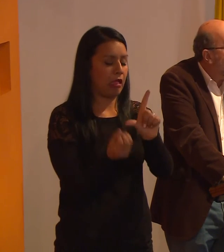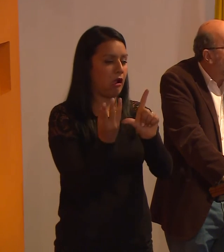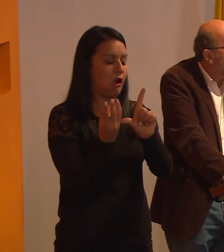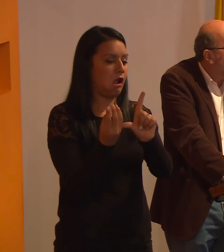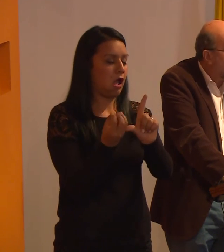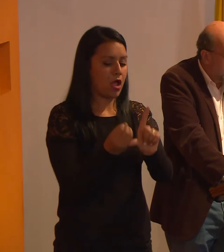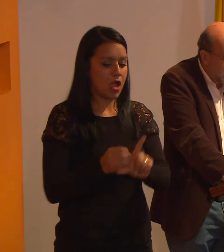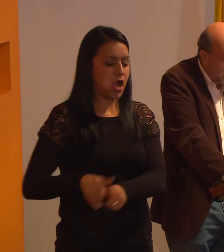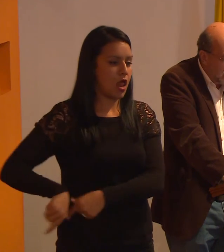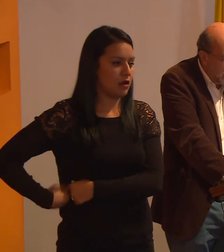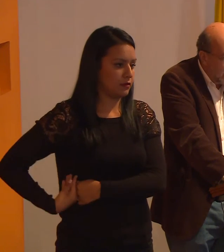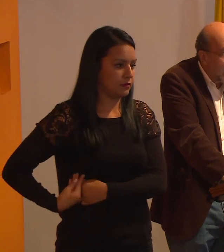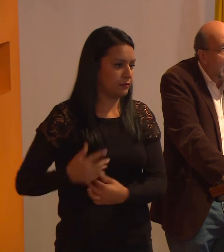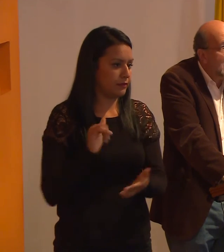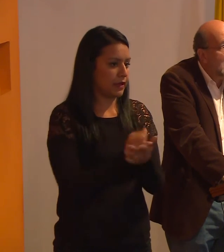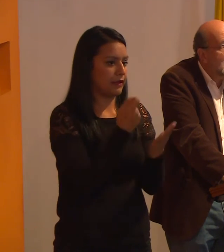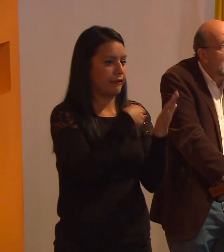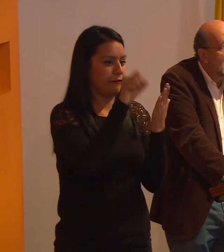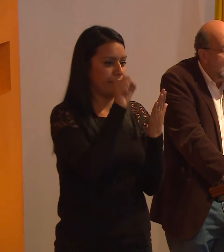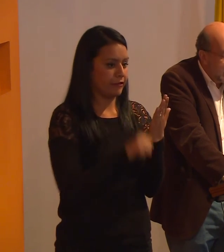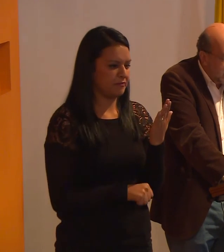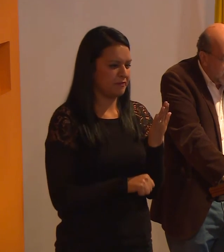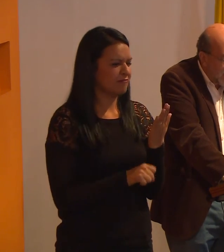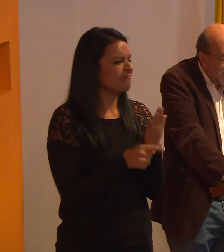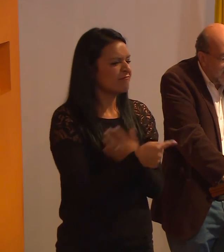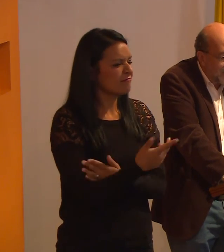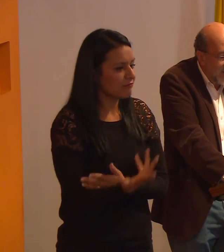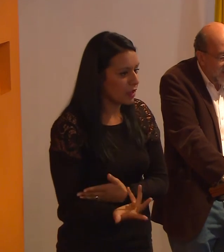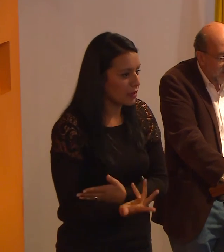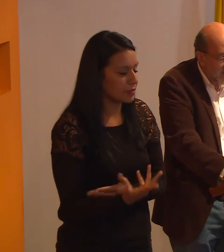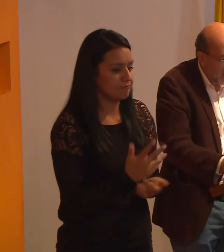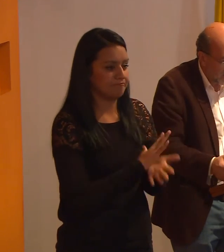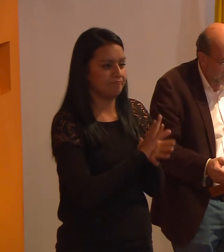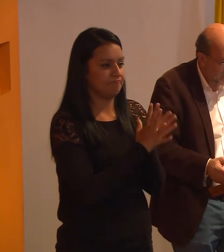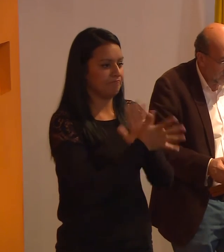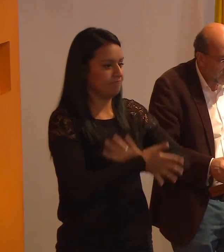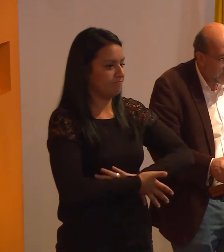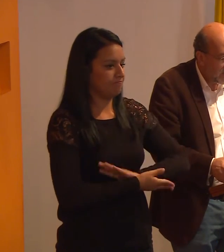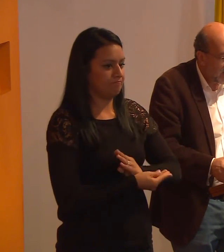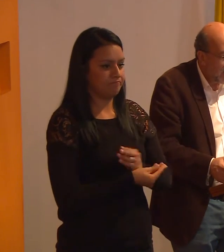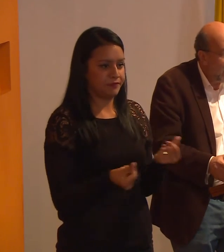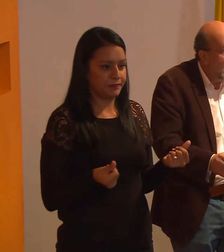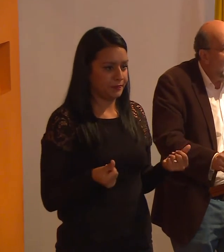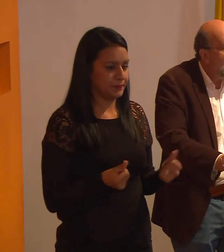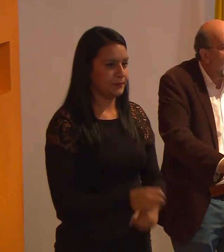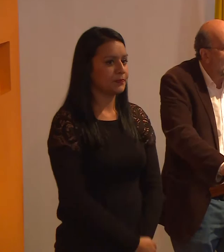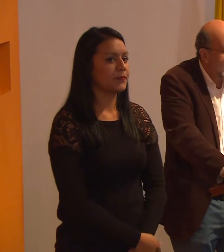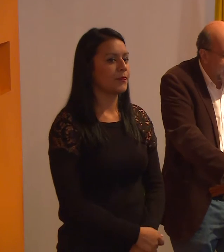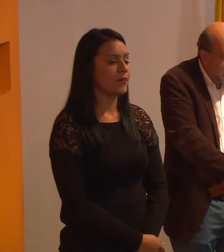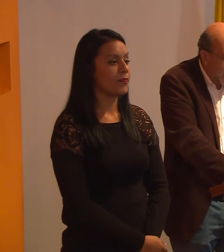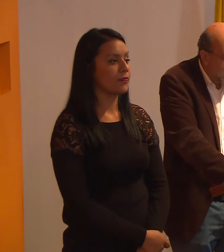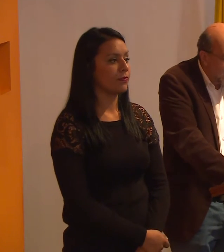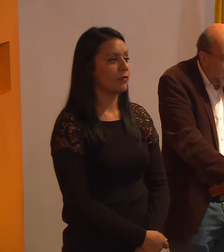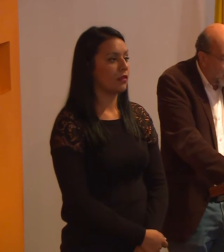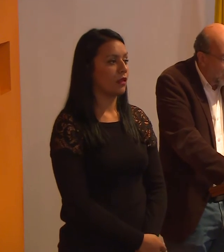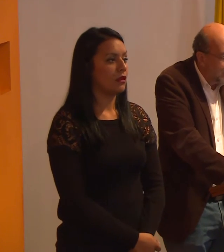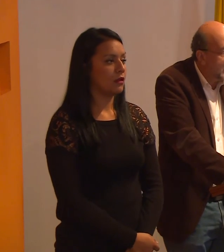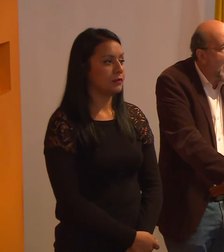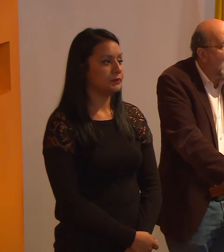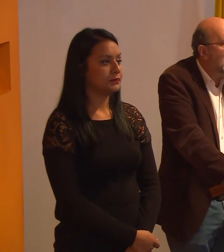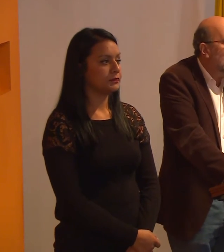registro calificado, es decir, de desaparecer. La